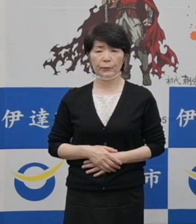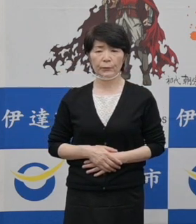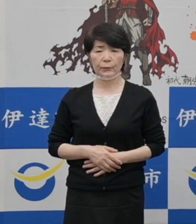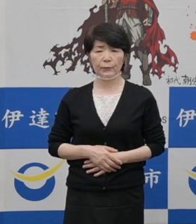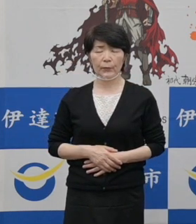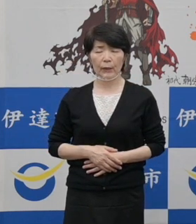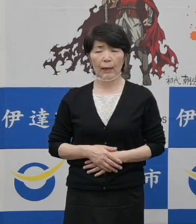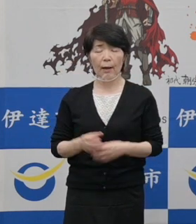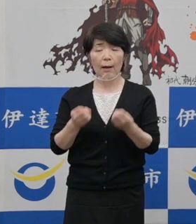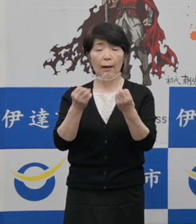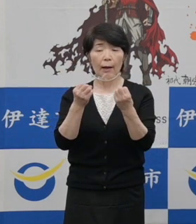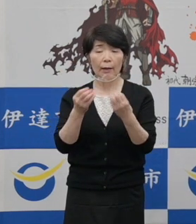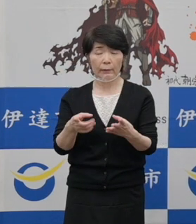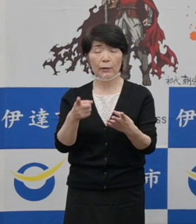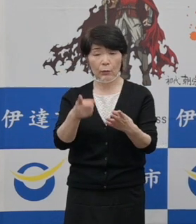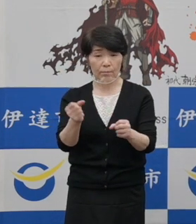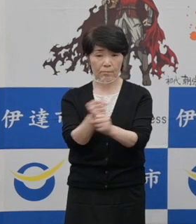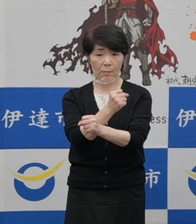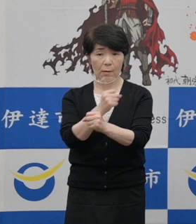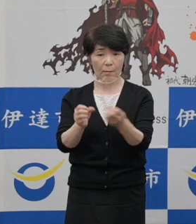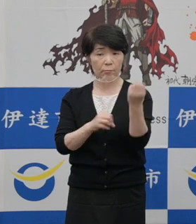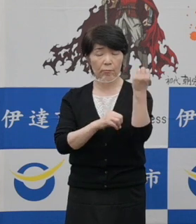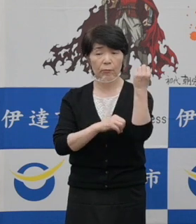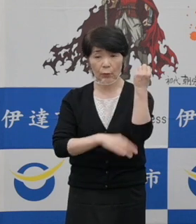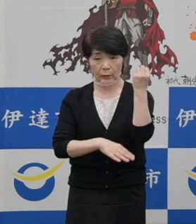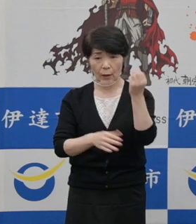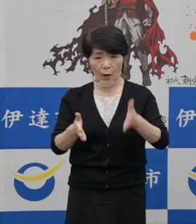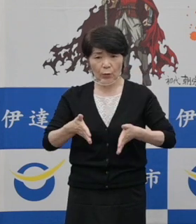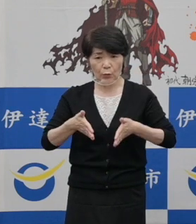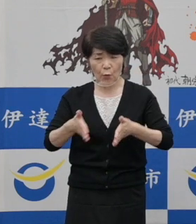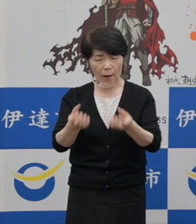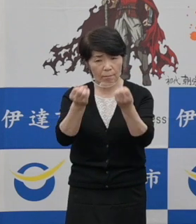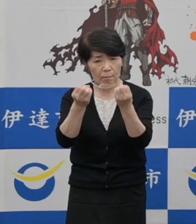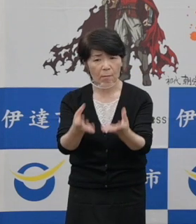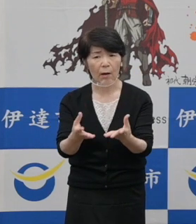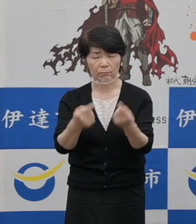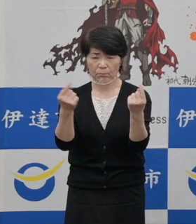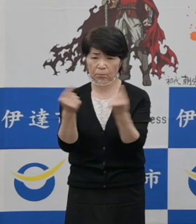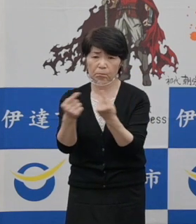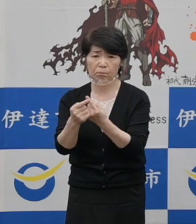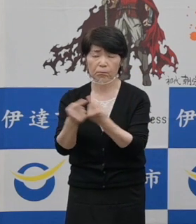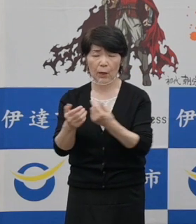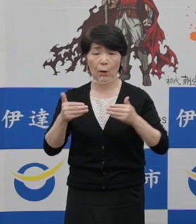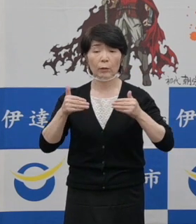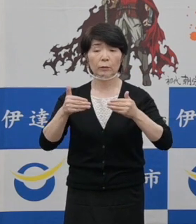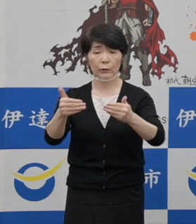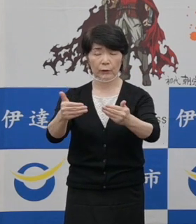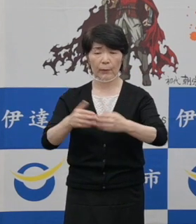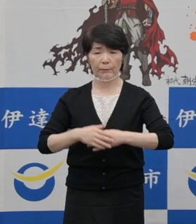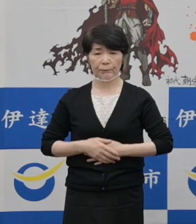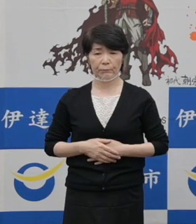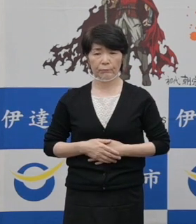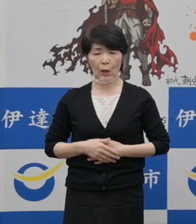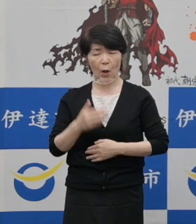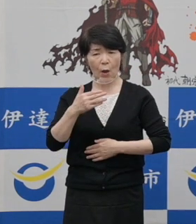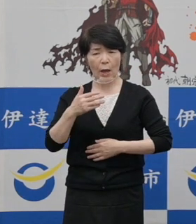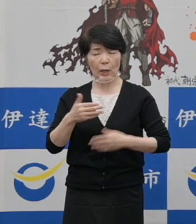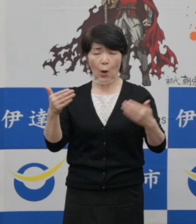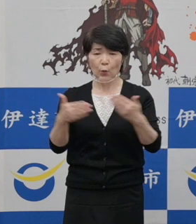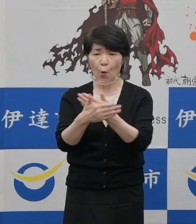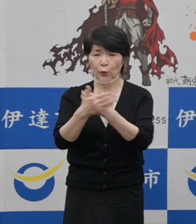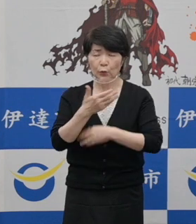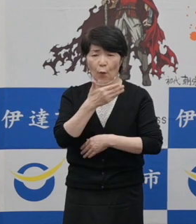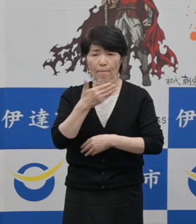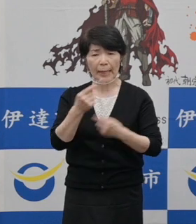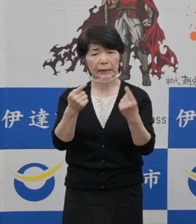新市建設計画に基づき道路の新設改良を進めております。交通利便の利便性